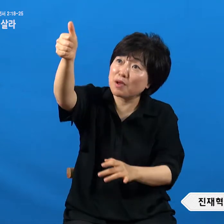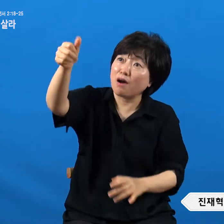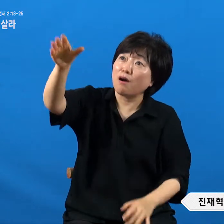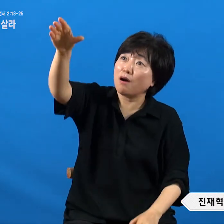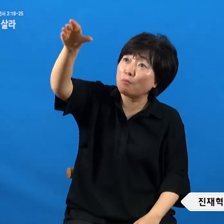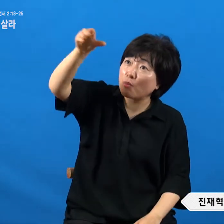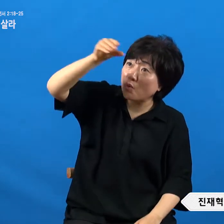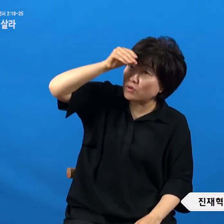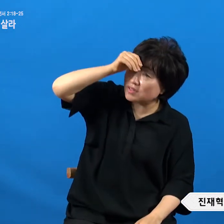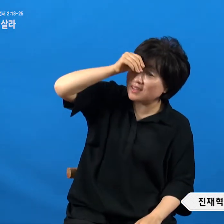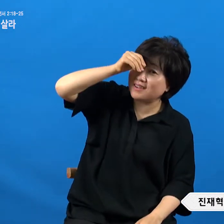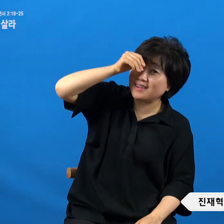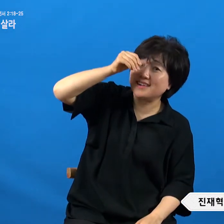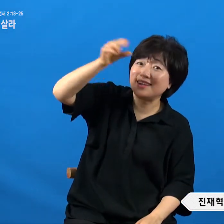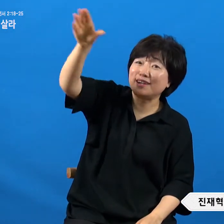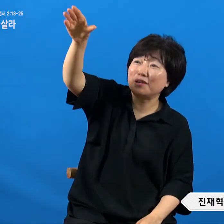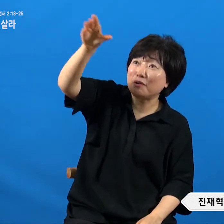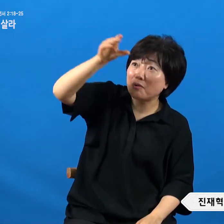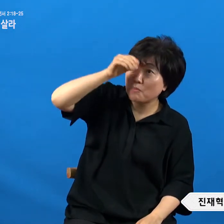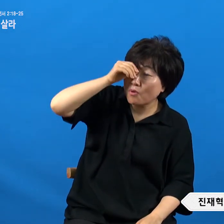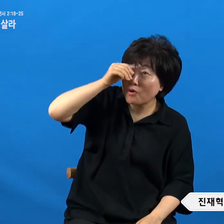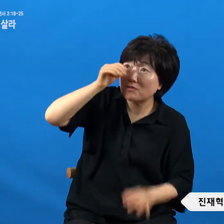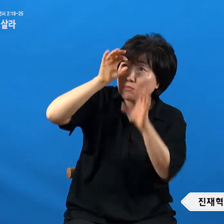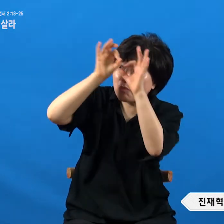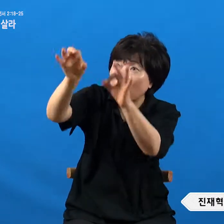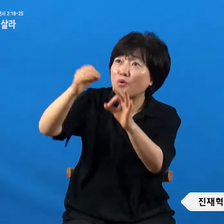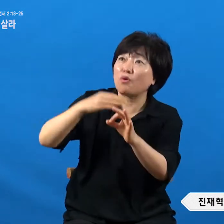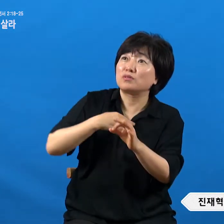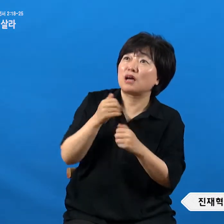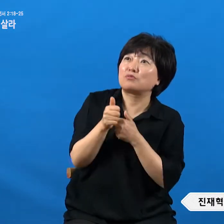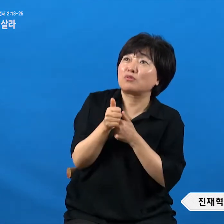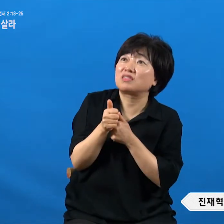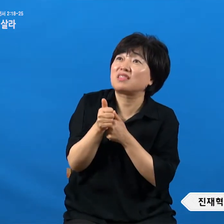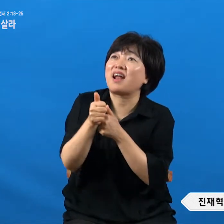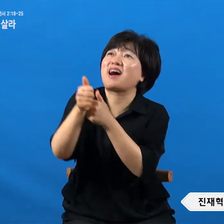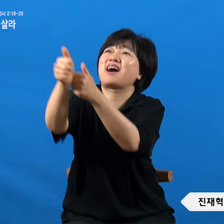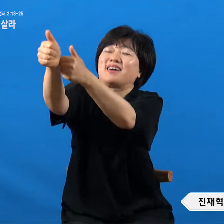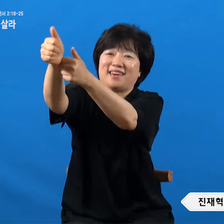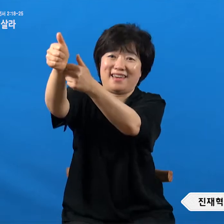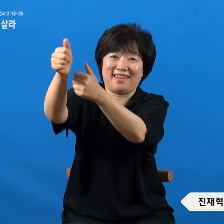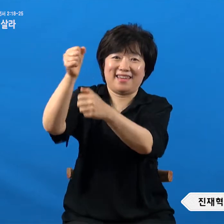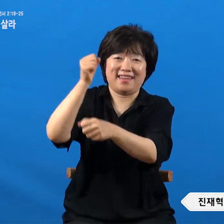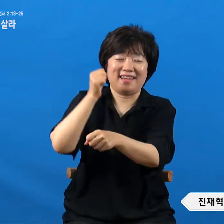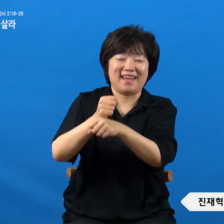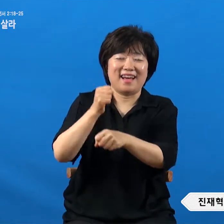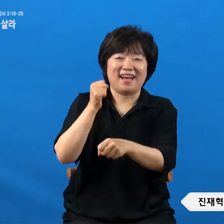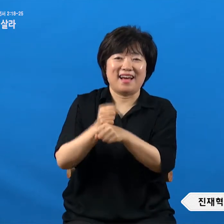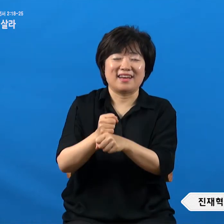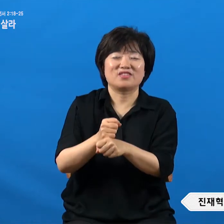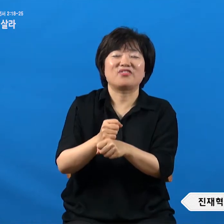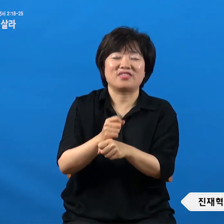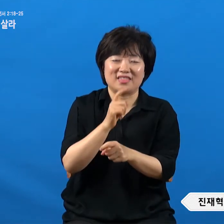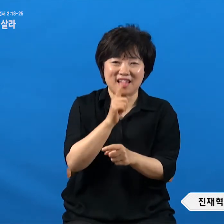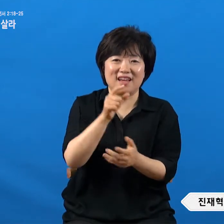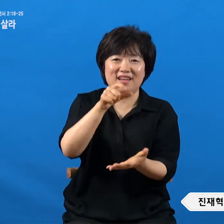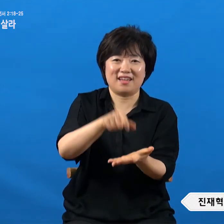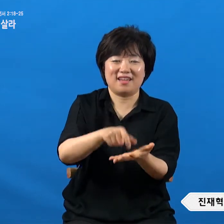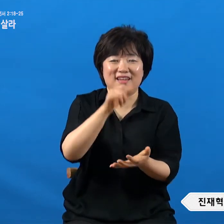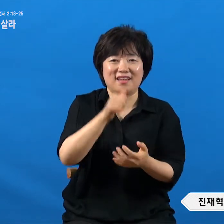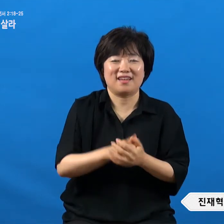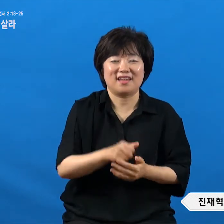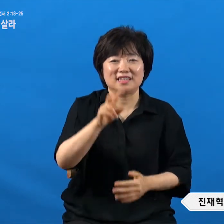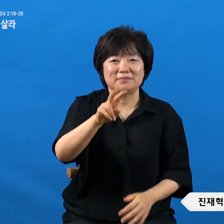그 자취를 따라오게 하려 하셨느니라 라고 말씀하고 있음을